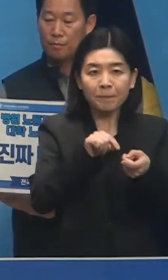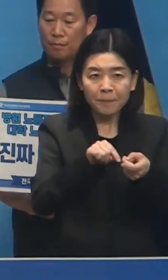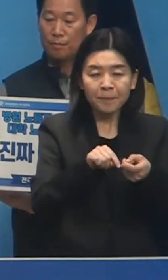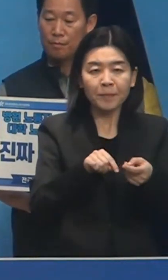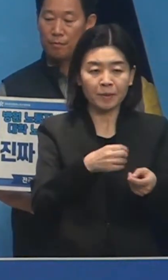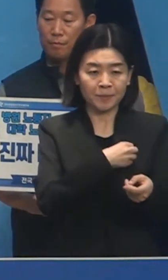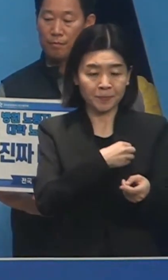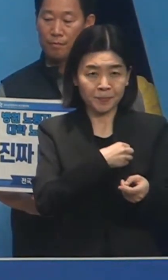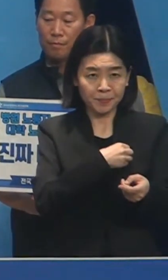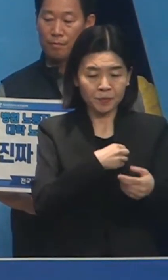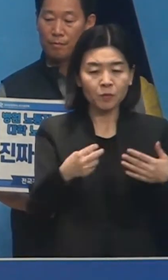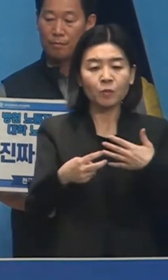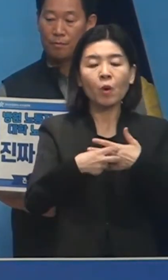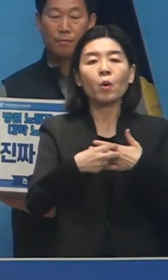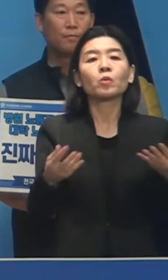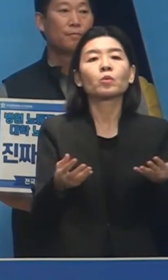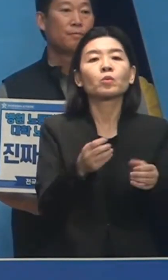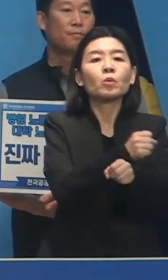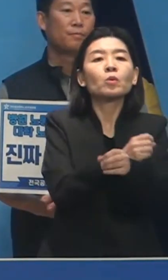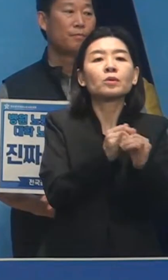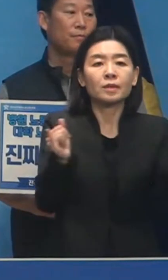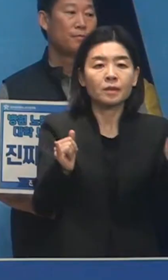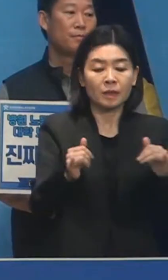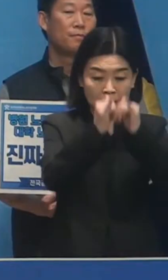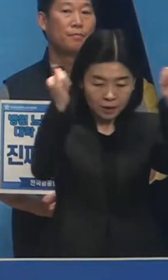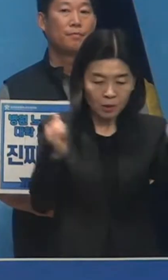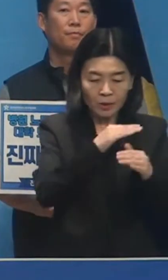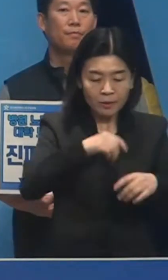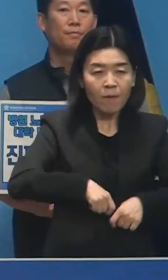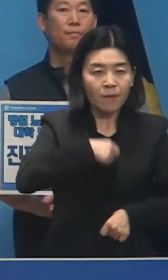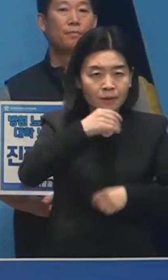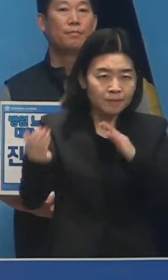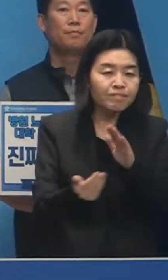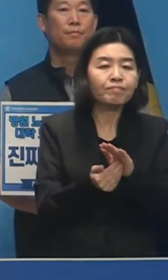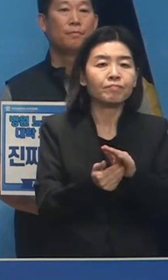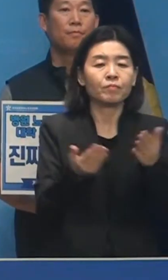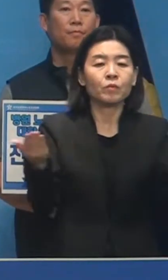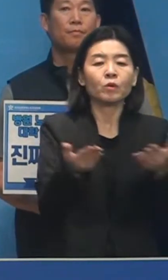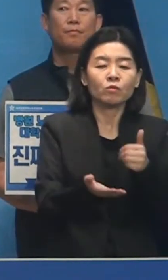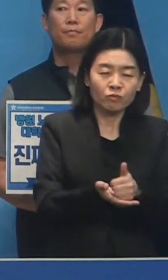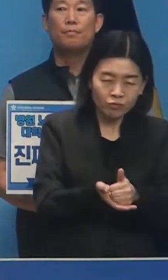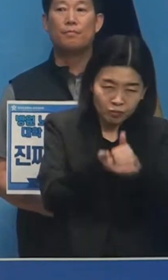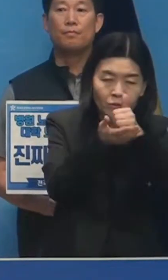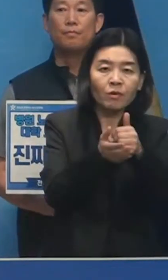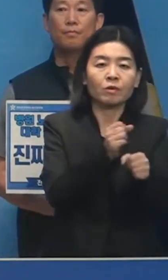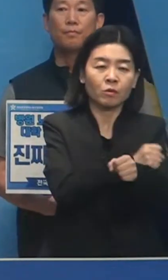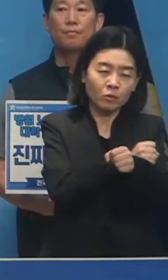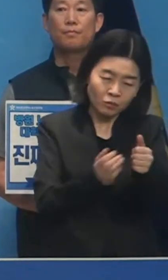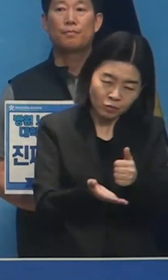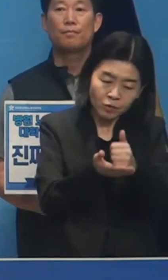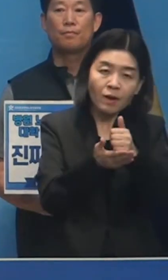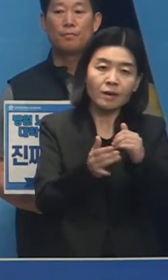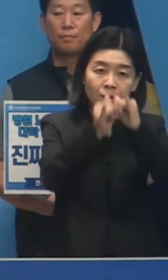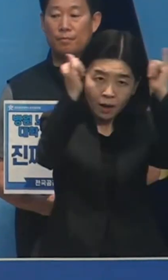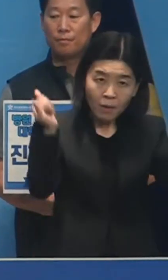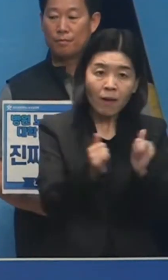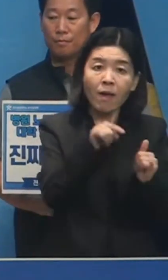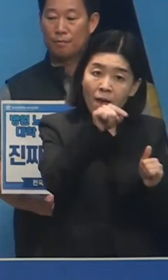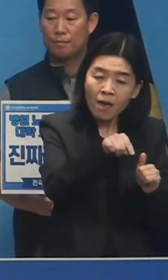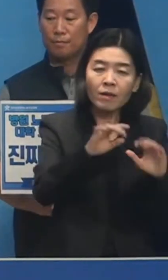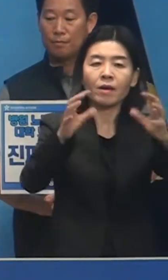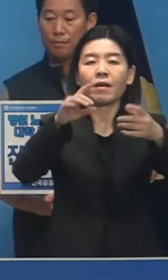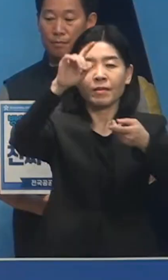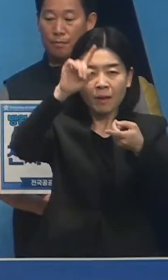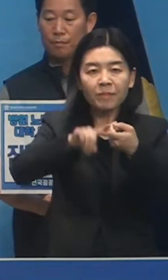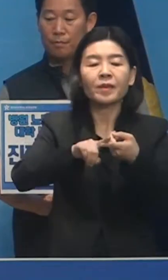노동자연맹 소속 병원 노동자들은 사회 정의가 실현되고 노동이 존중받는 사회가 나라다운 나라가 진짜